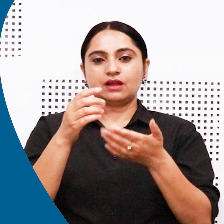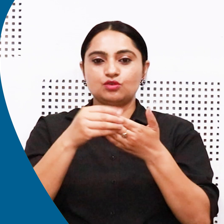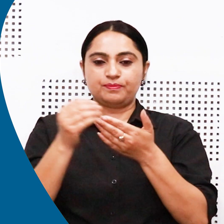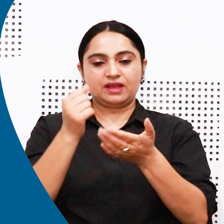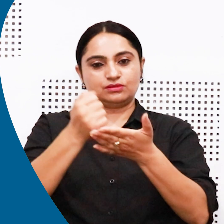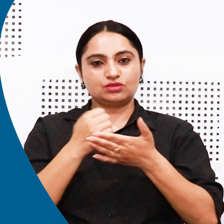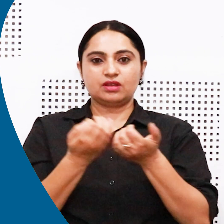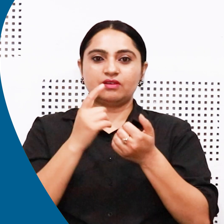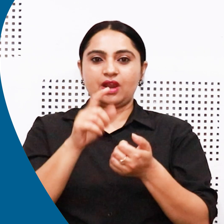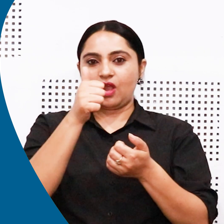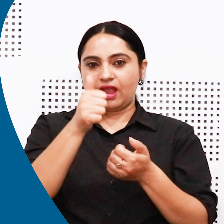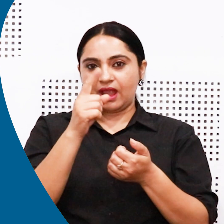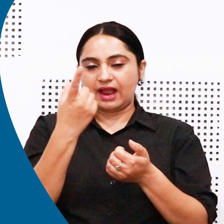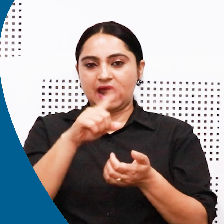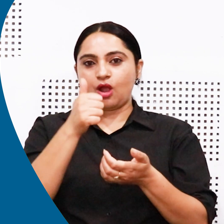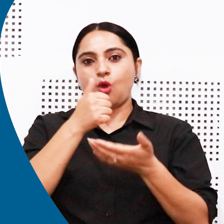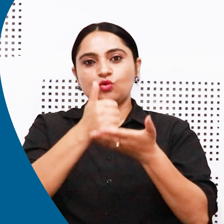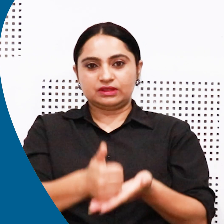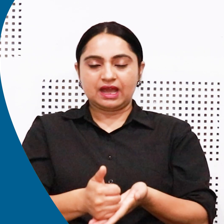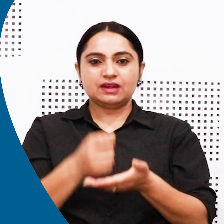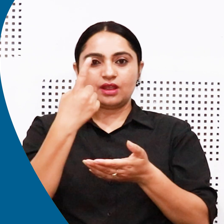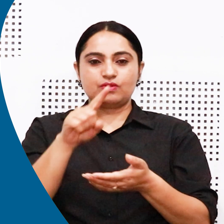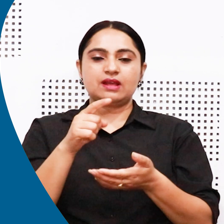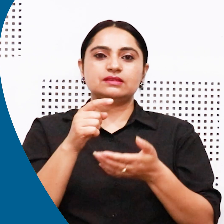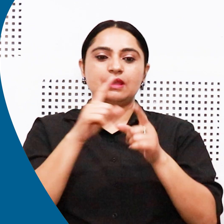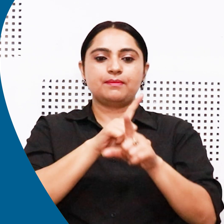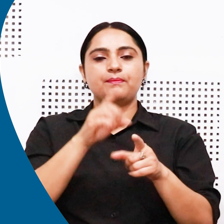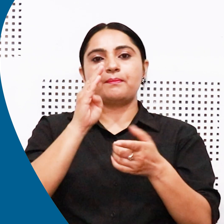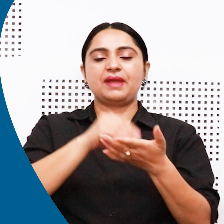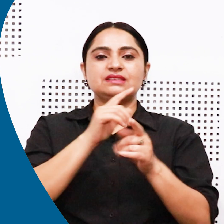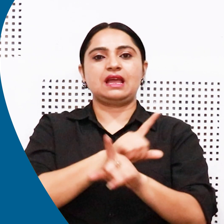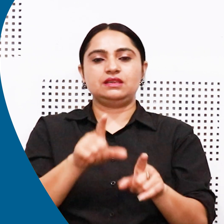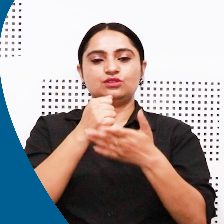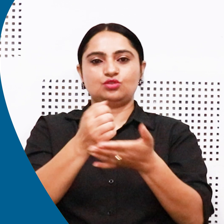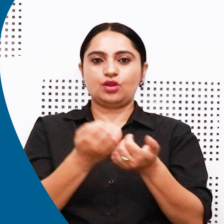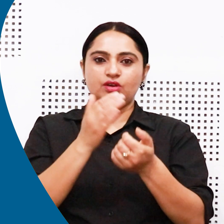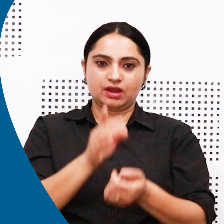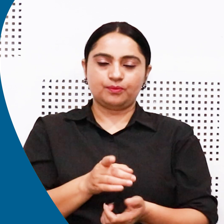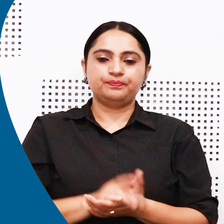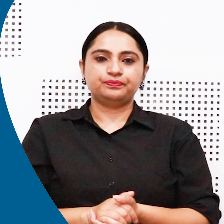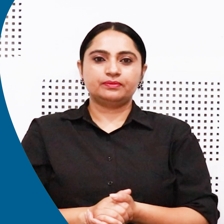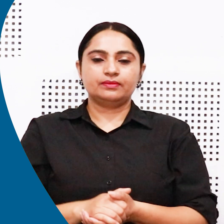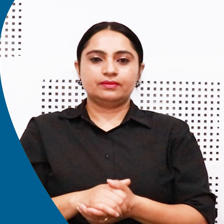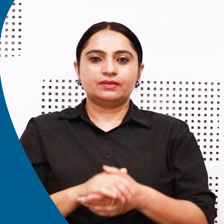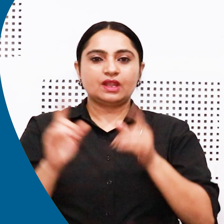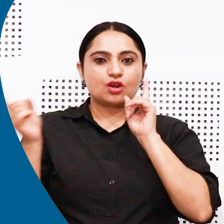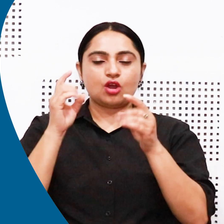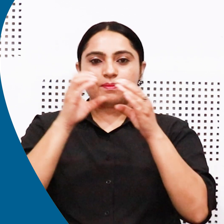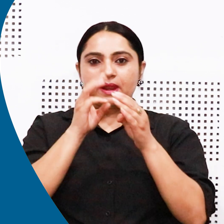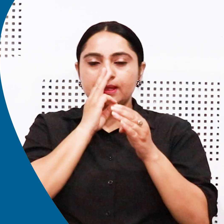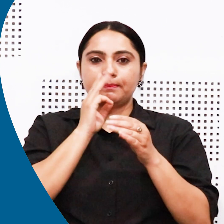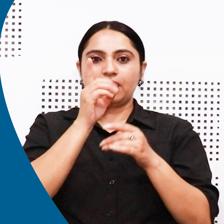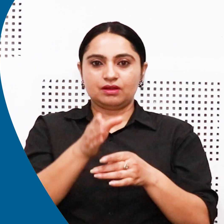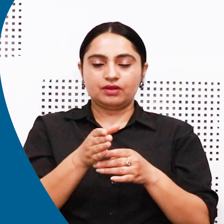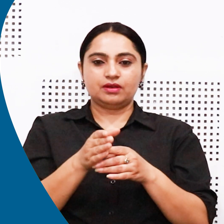रुपियाँ अनुदानमा, 1 लाख रुपियाँ निर्वाचनमा हालिदिनु भएको। आफै कमाउँदै तिर्दै गरेको। रेडियोहरू हल्का फुल्का सुन्थ्यौँ। नगरपालिकामा गएर अब यस्तो यस्तो